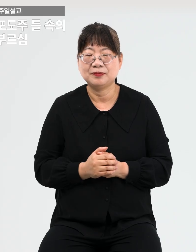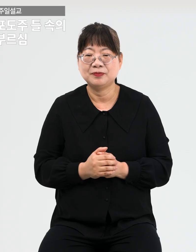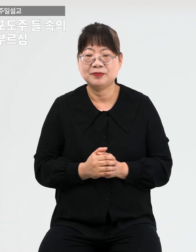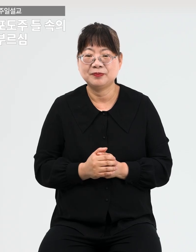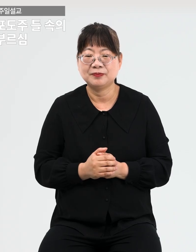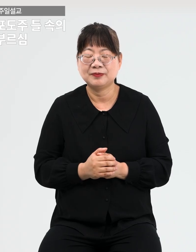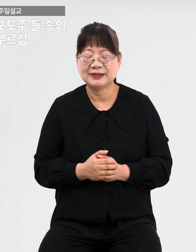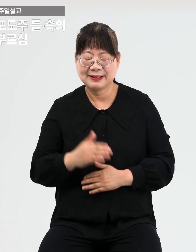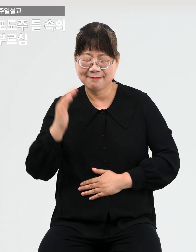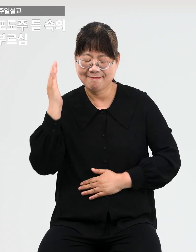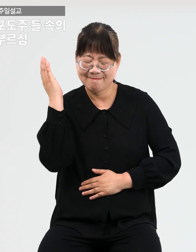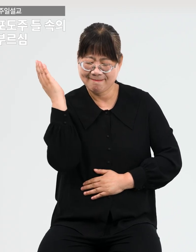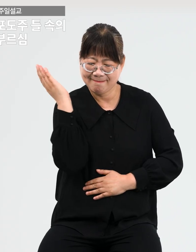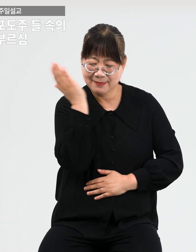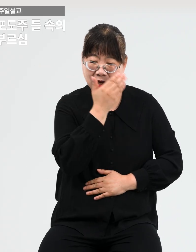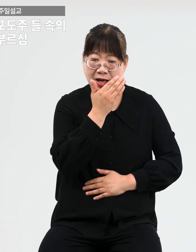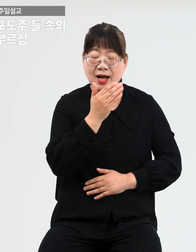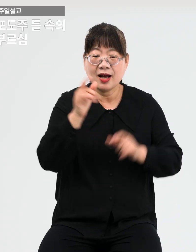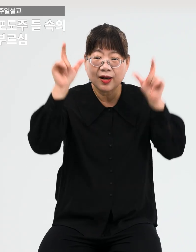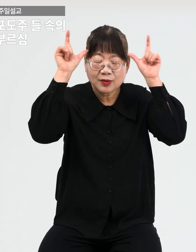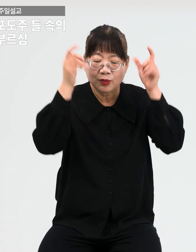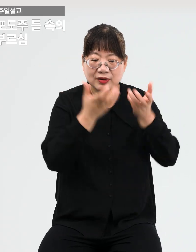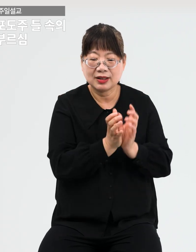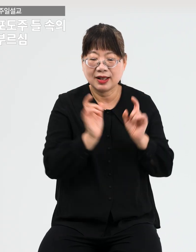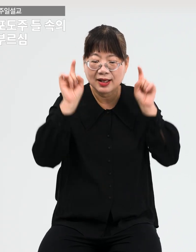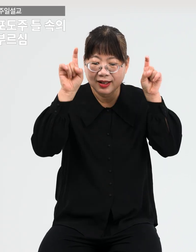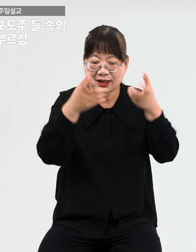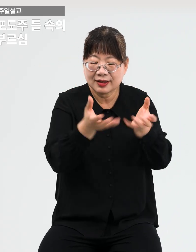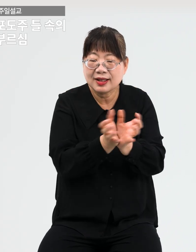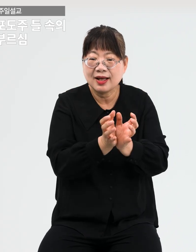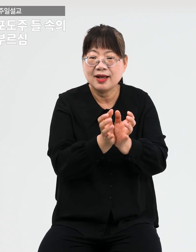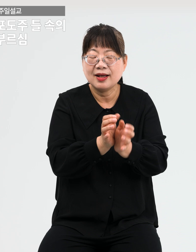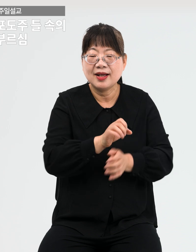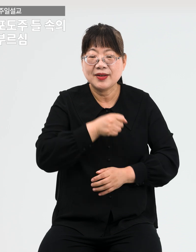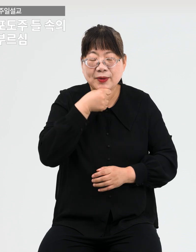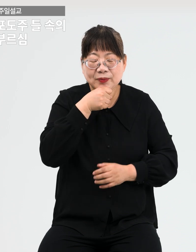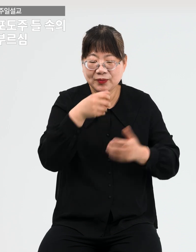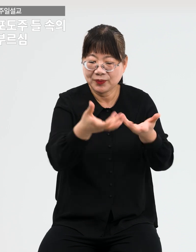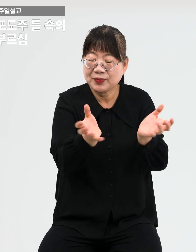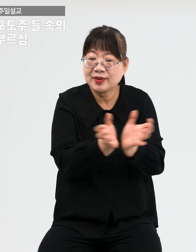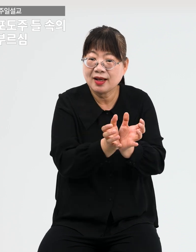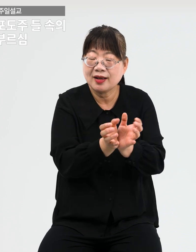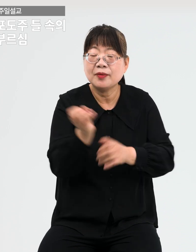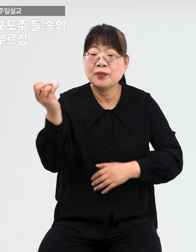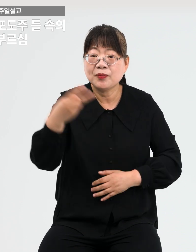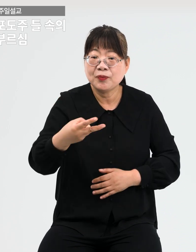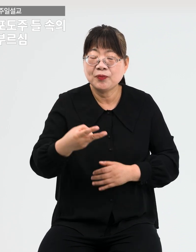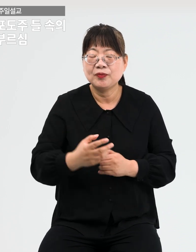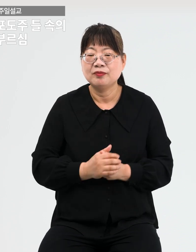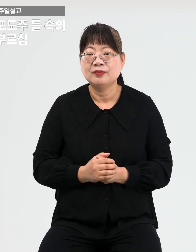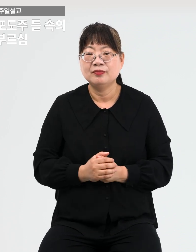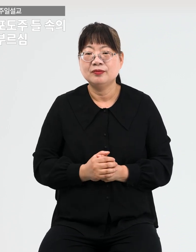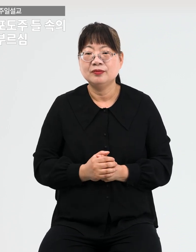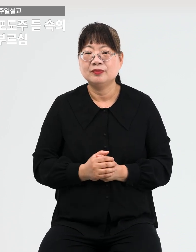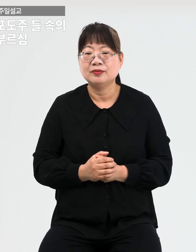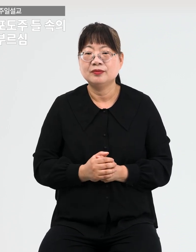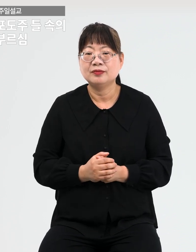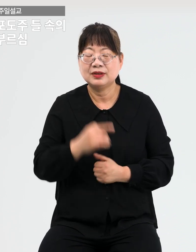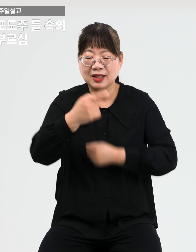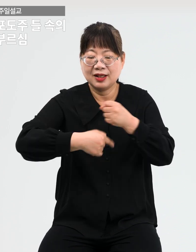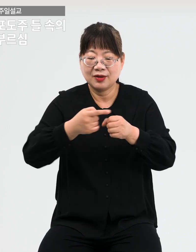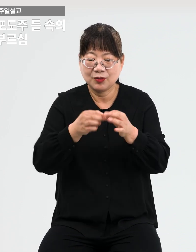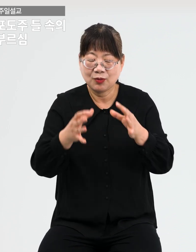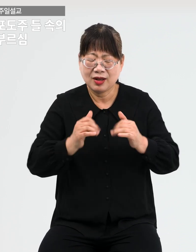소떼, 양떼, 염소떼 뿐만 아니라 한 해